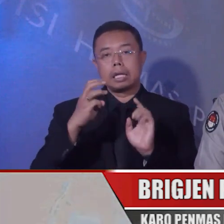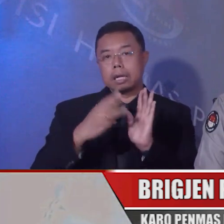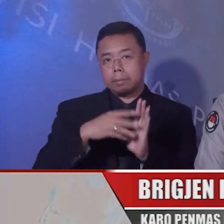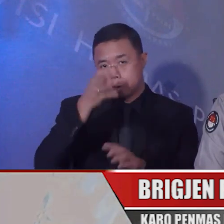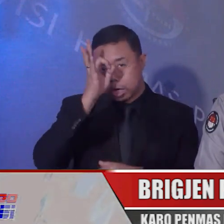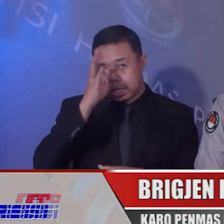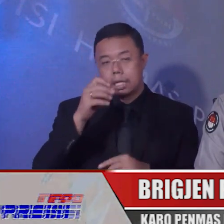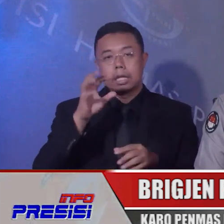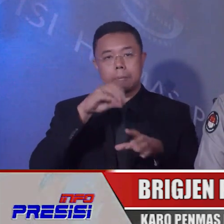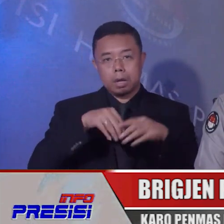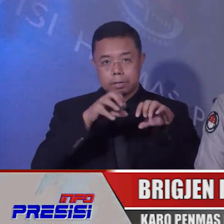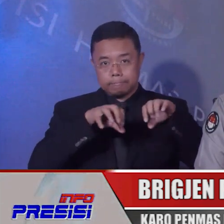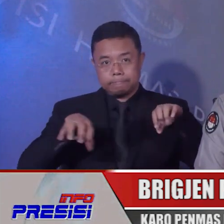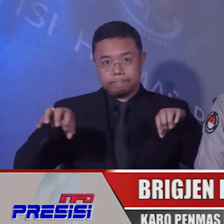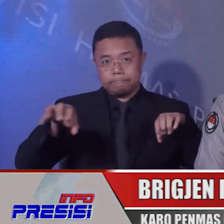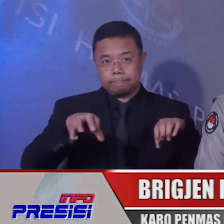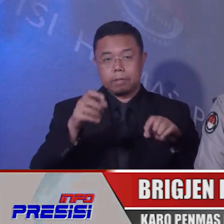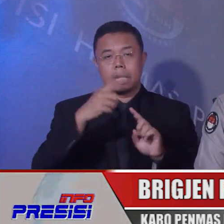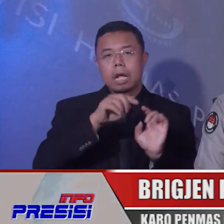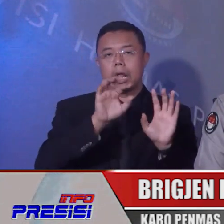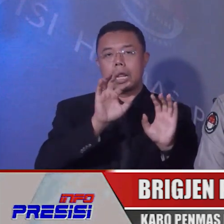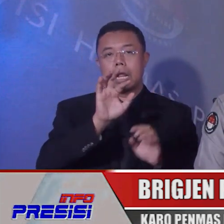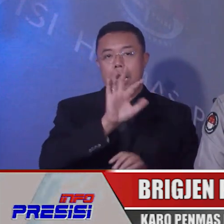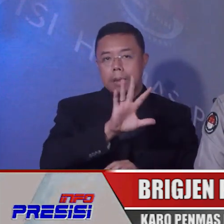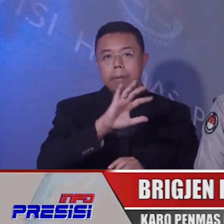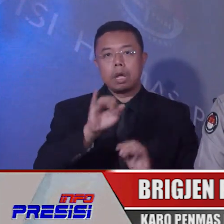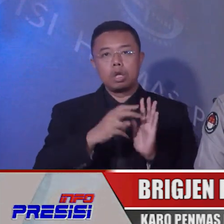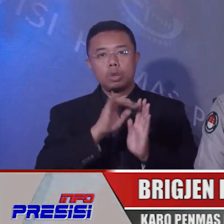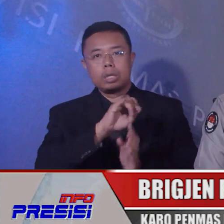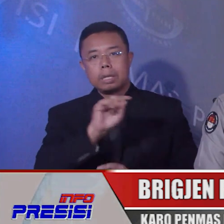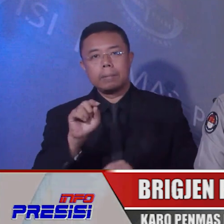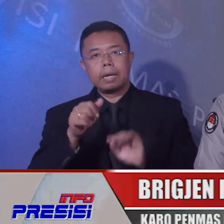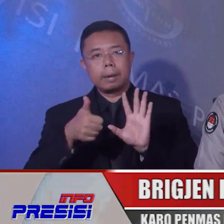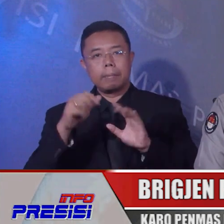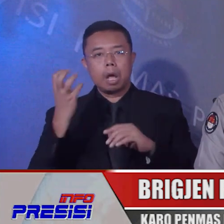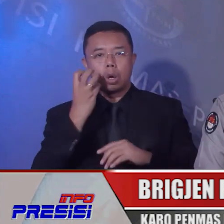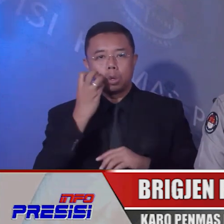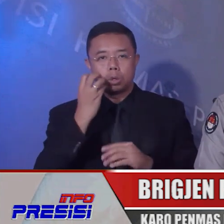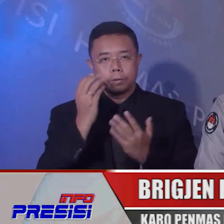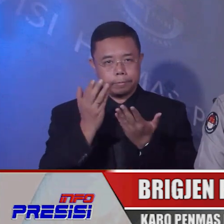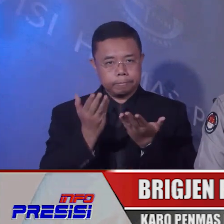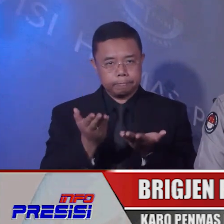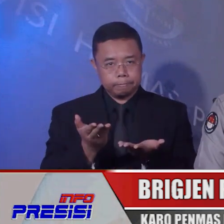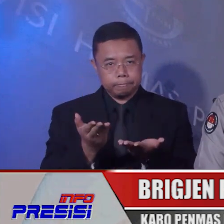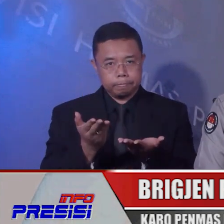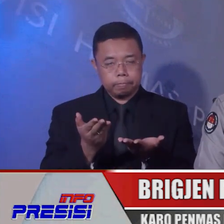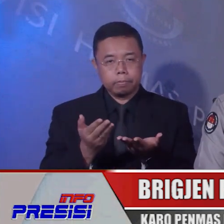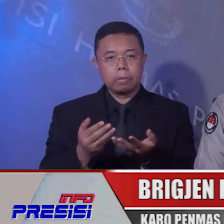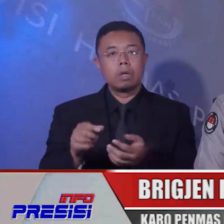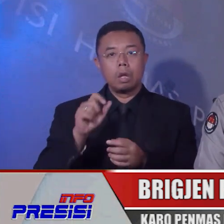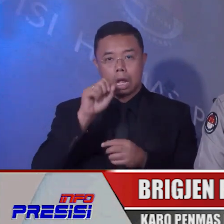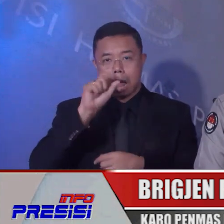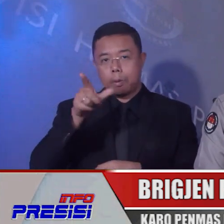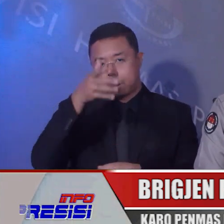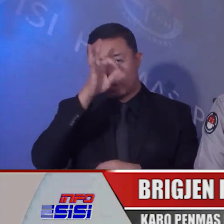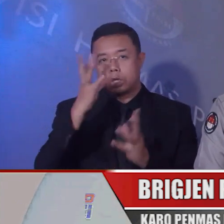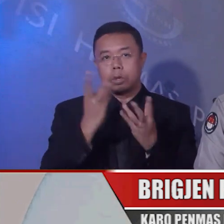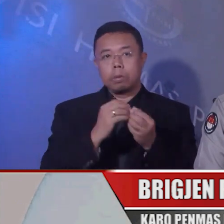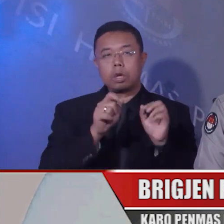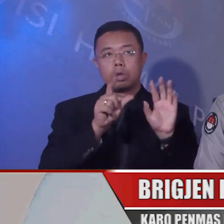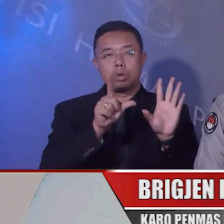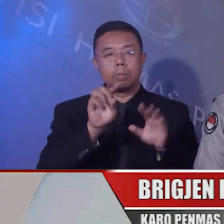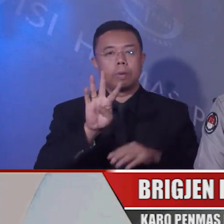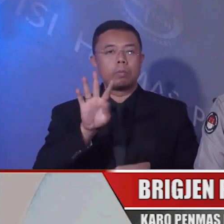jajaran periode 5 Juni sampai 6 Agustus 2023 adalah sebagai berikut laporan polisi sebanyak